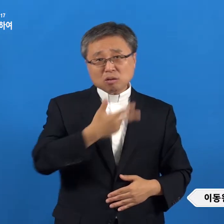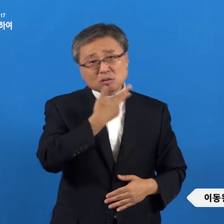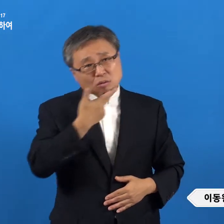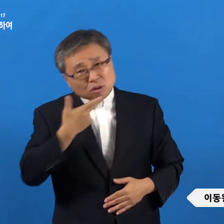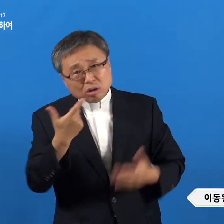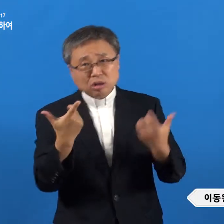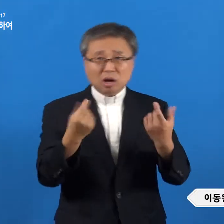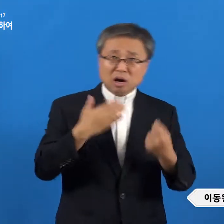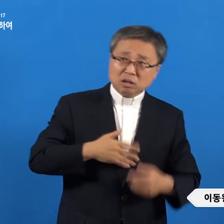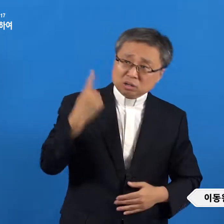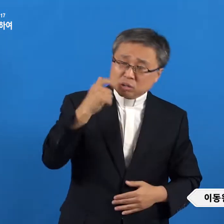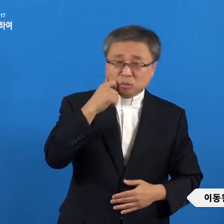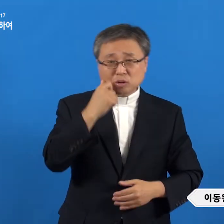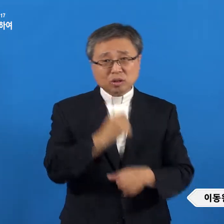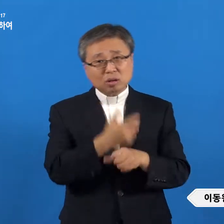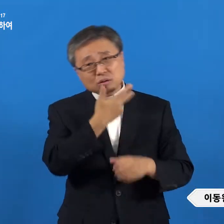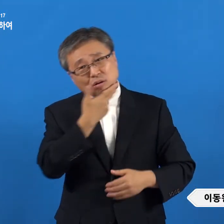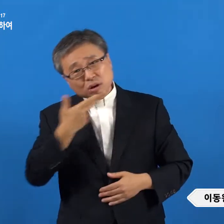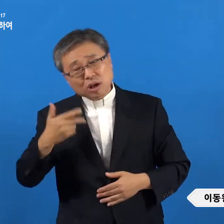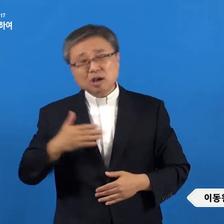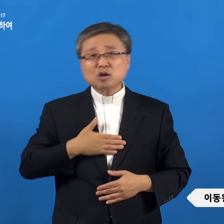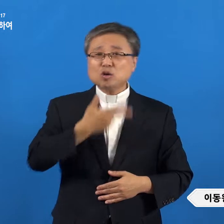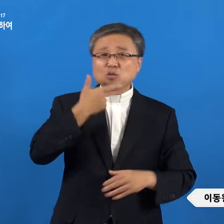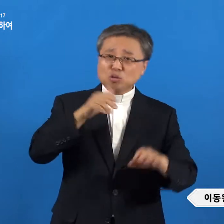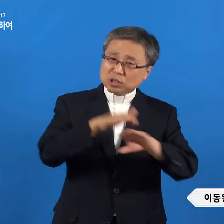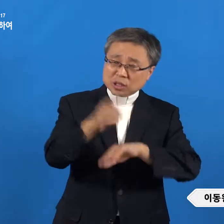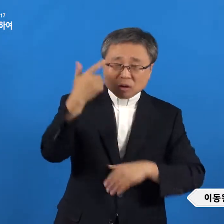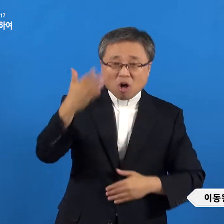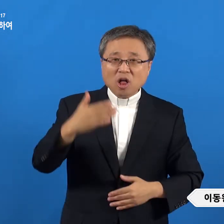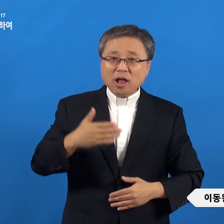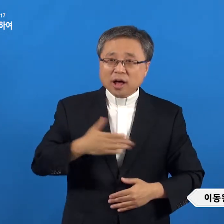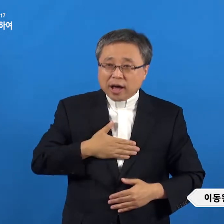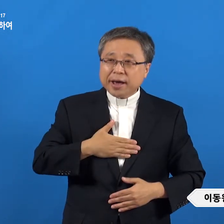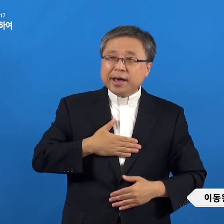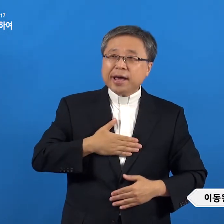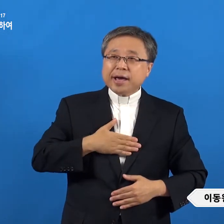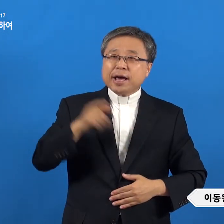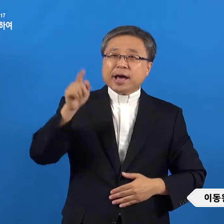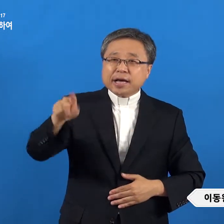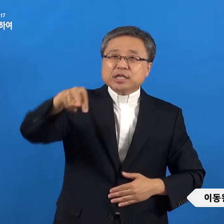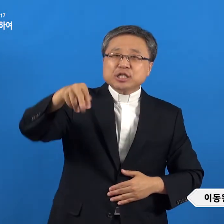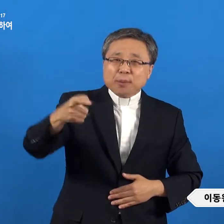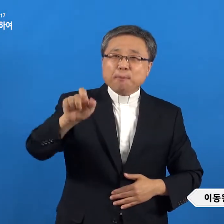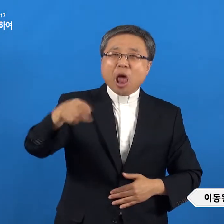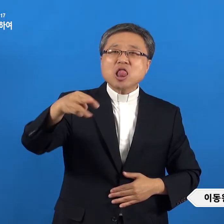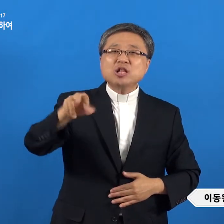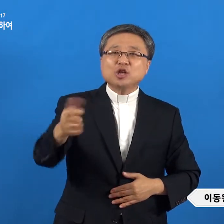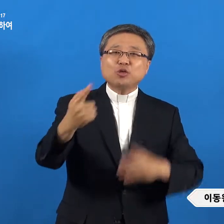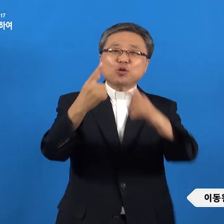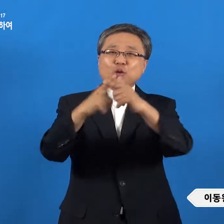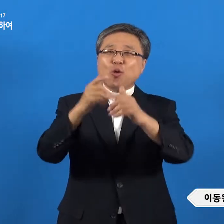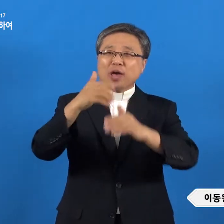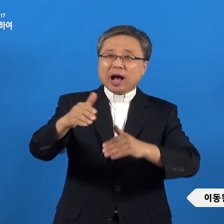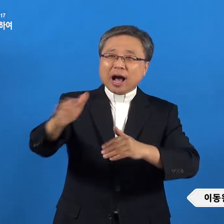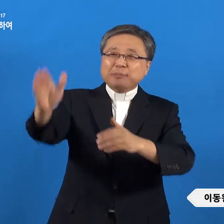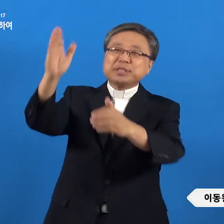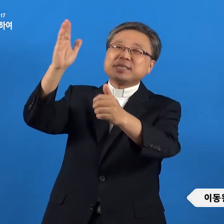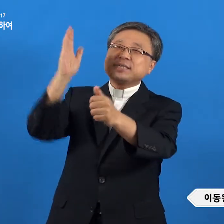못할 영어는 아닌데 이 브리티시 영어라 그런가? Let us go to the Spurgeon Church. 못